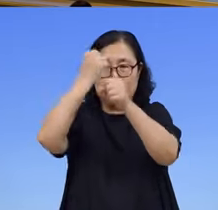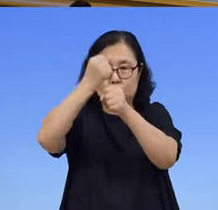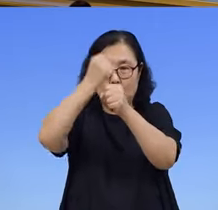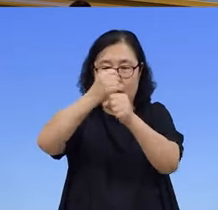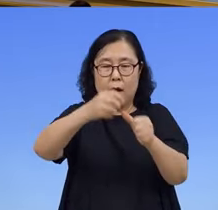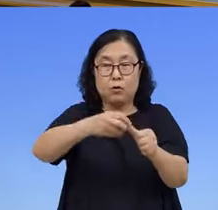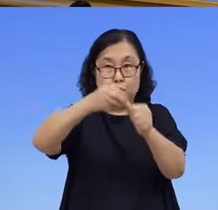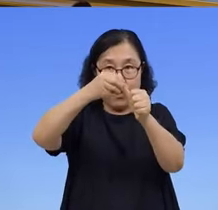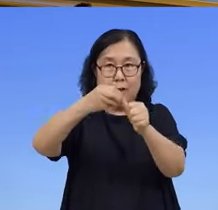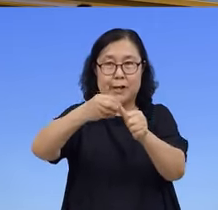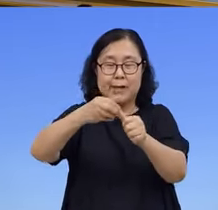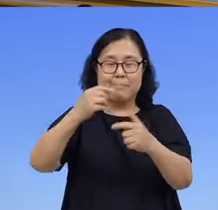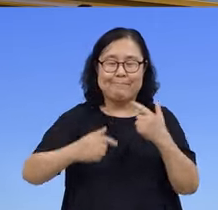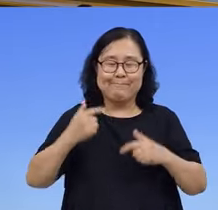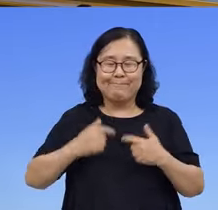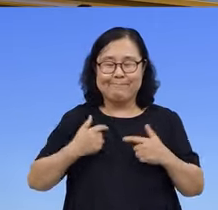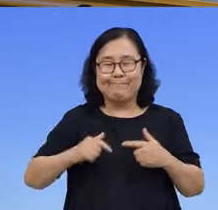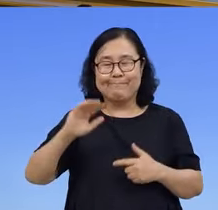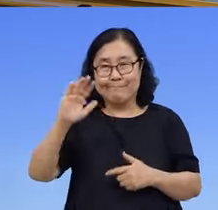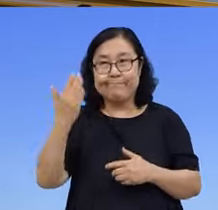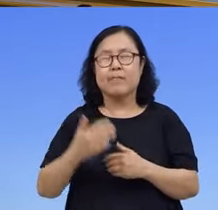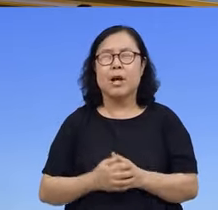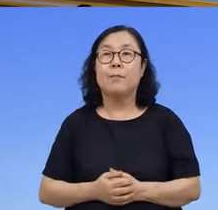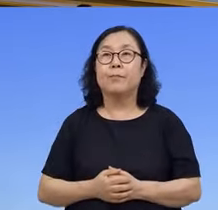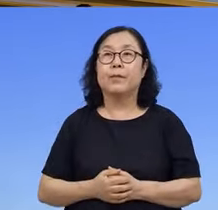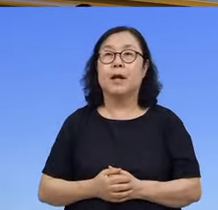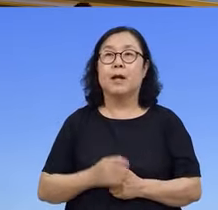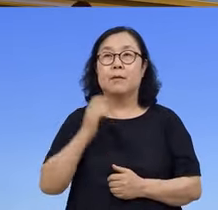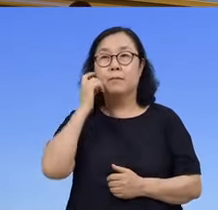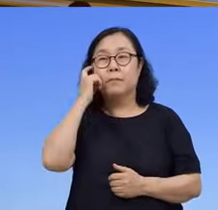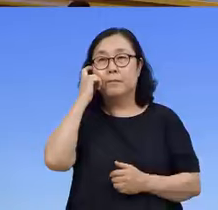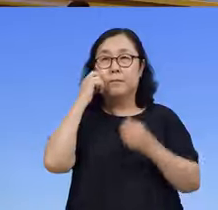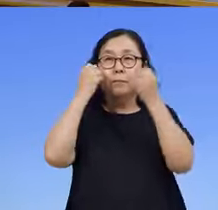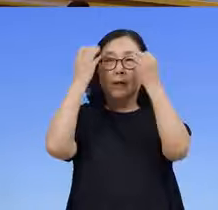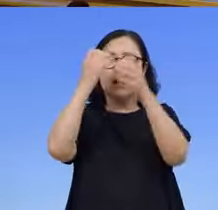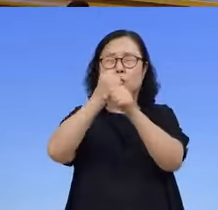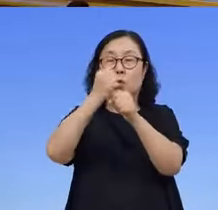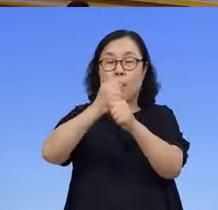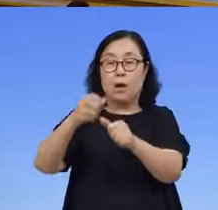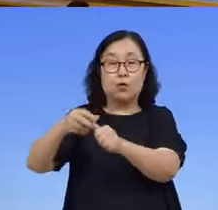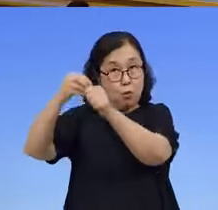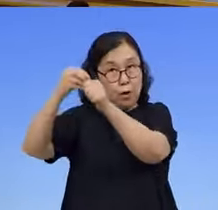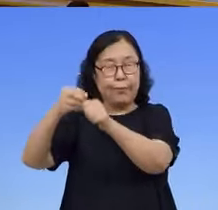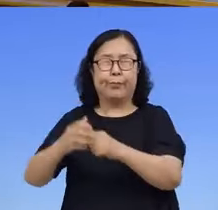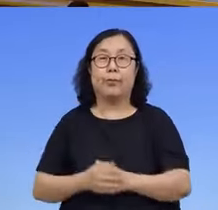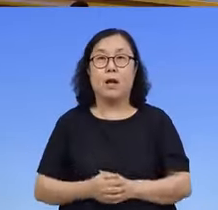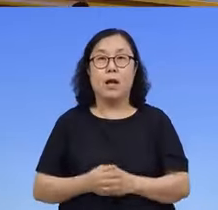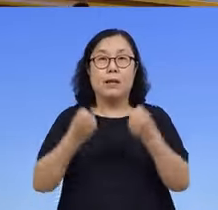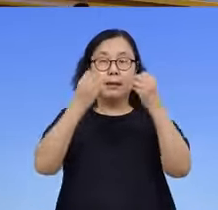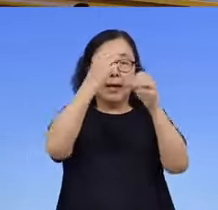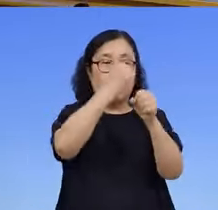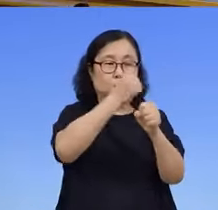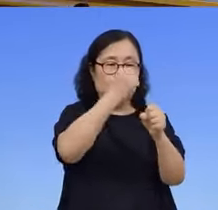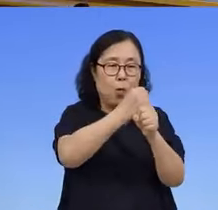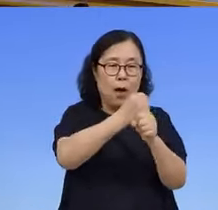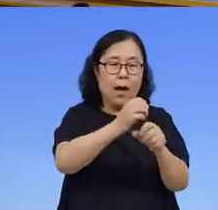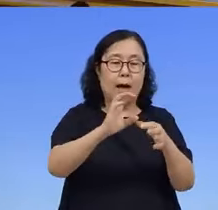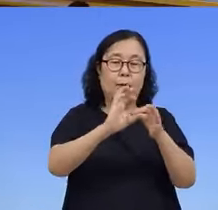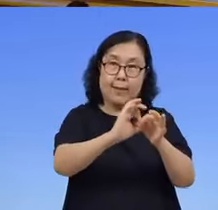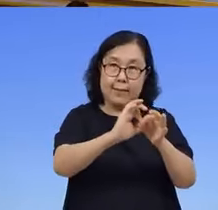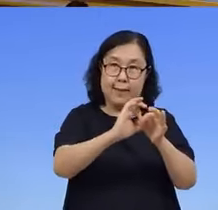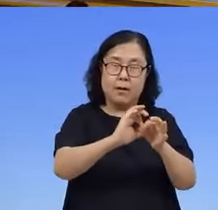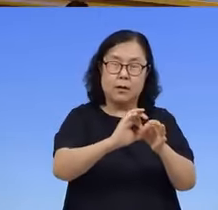하나님의 창조와 구원을 기뻐하기. 이 창조와 구원이라는 개념을 제가 여기다 적었는데요, 자, 창조와